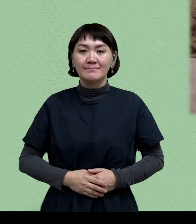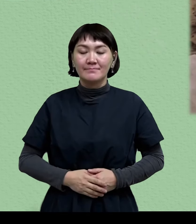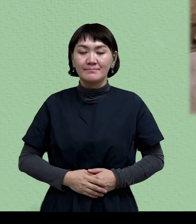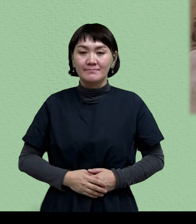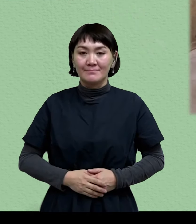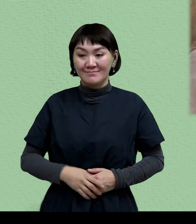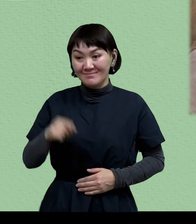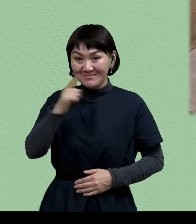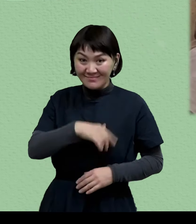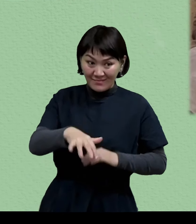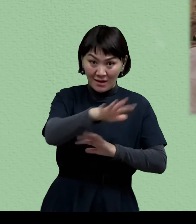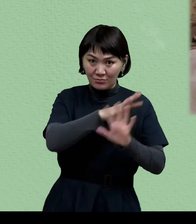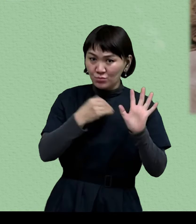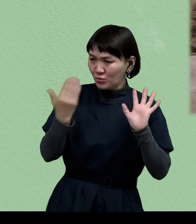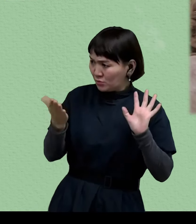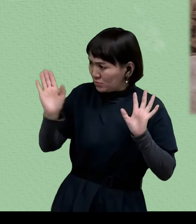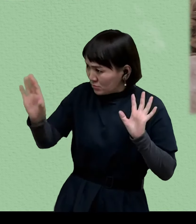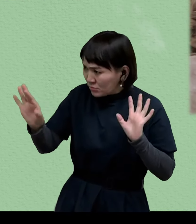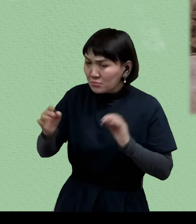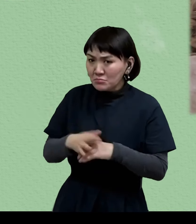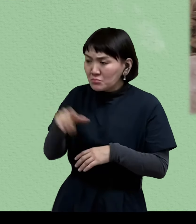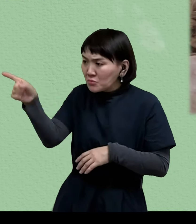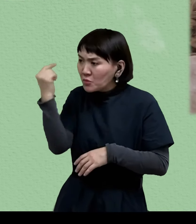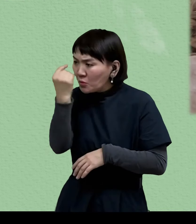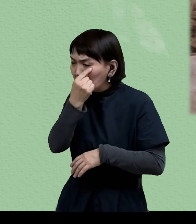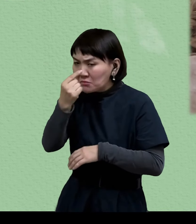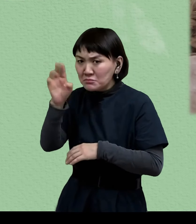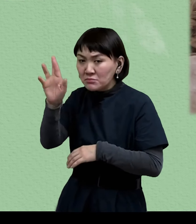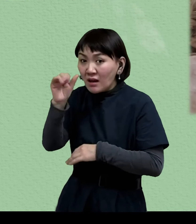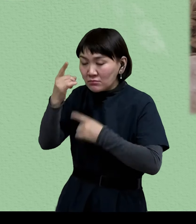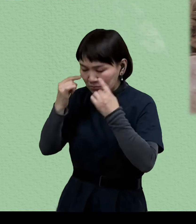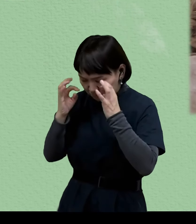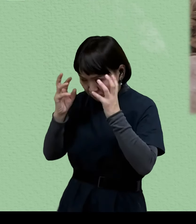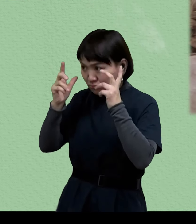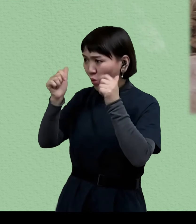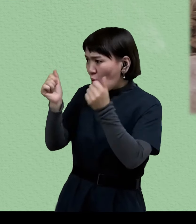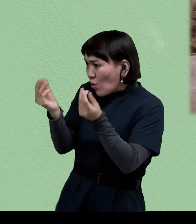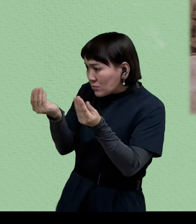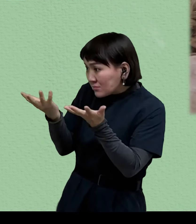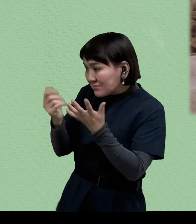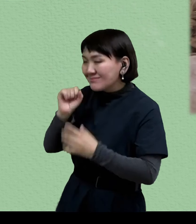Тэд түүнээс тэгвэл нүд чинь яаж нэгдсэн юм бэ гэж асуусанд